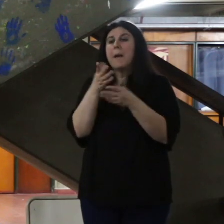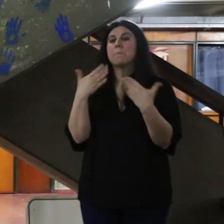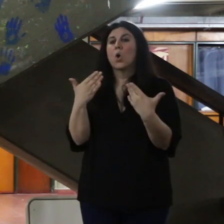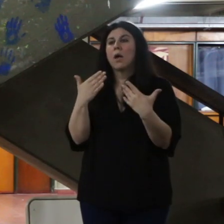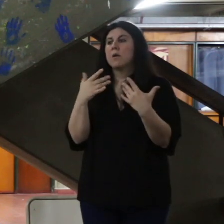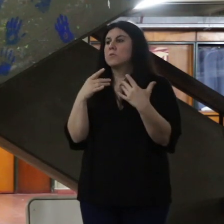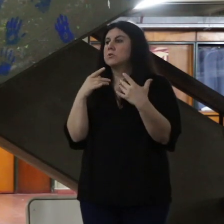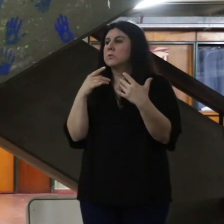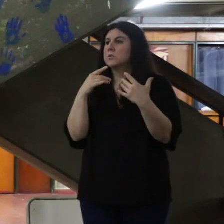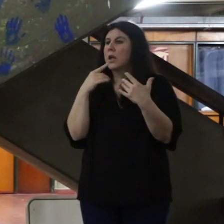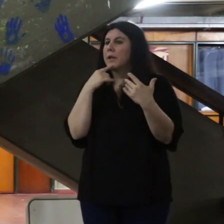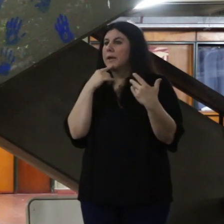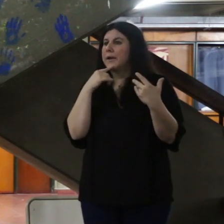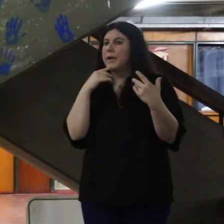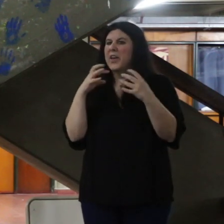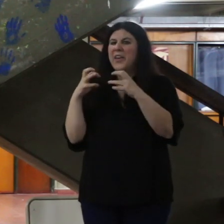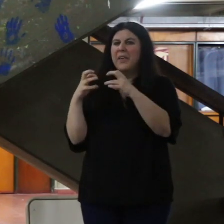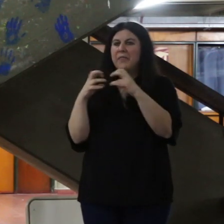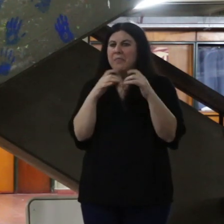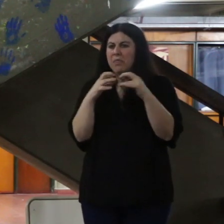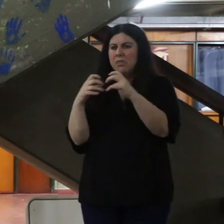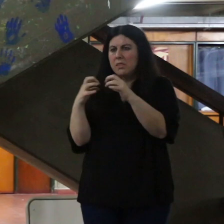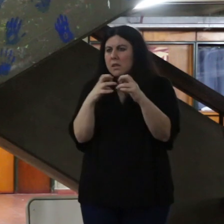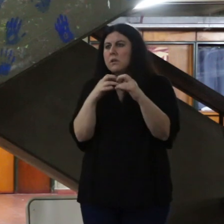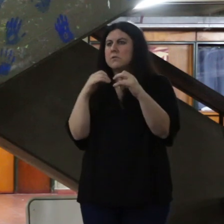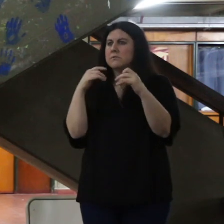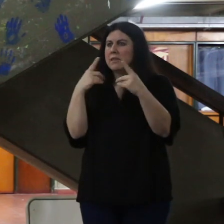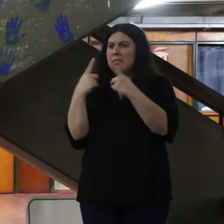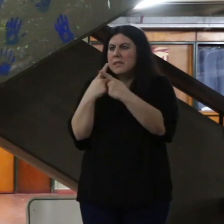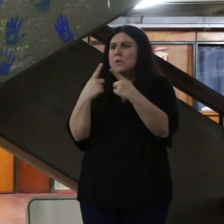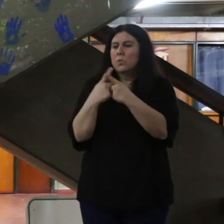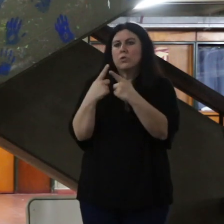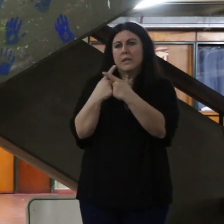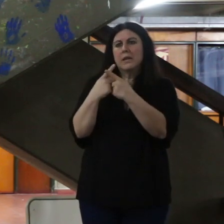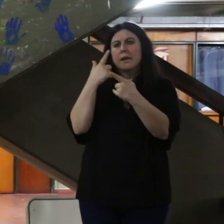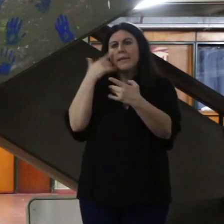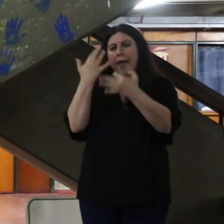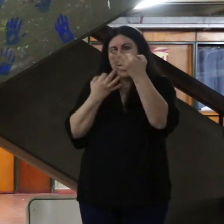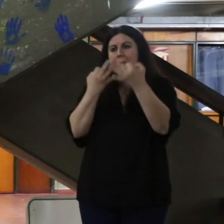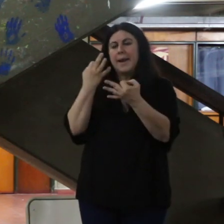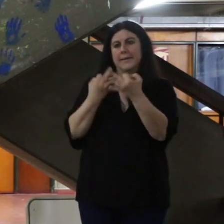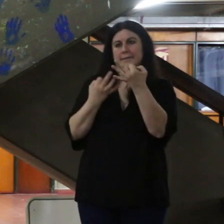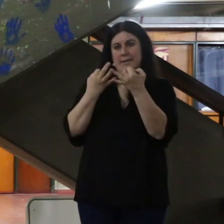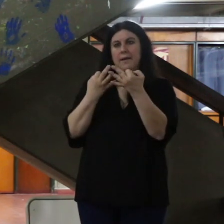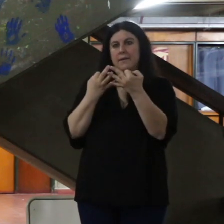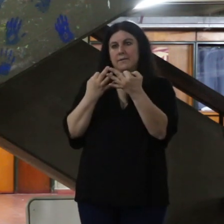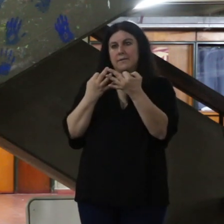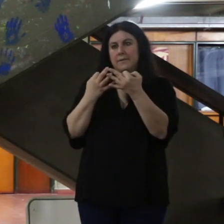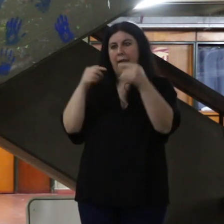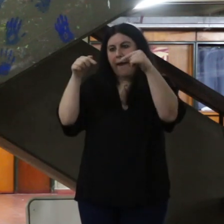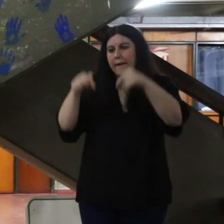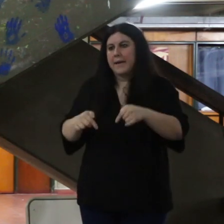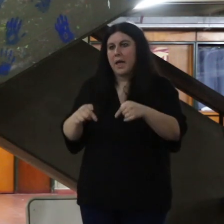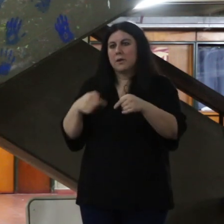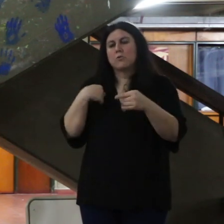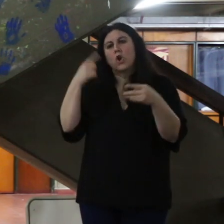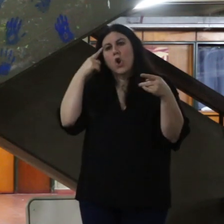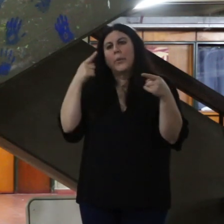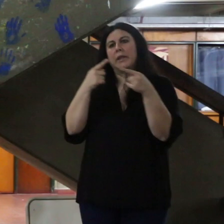fuertemente el discurso de la antipolítica, que sí es profundamente neoliberal, y que